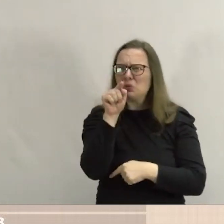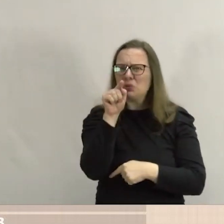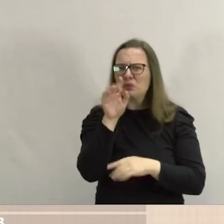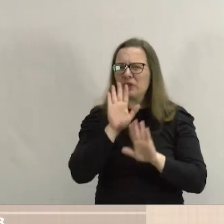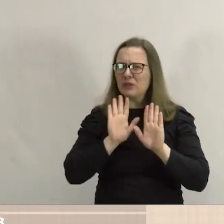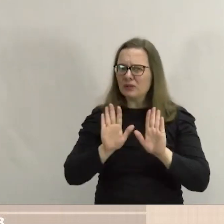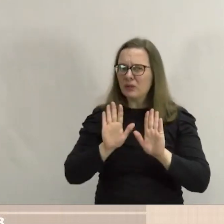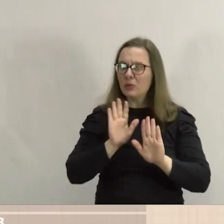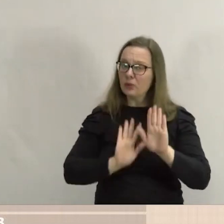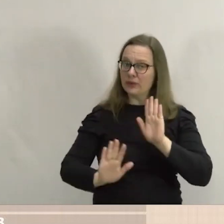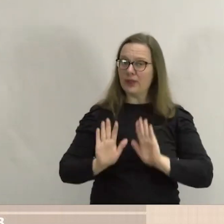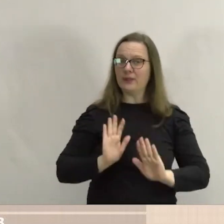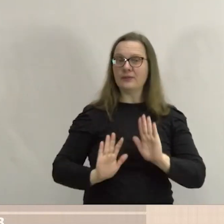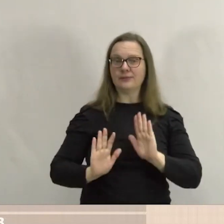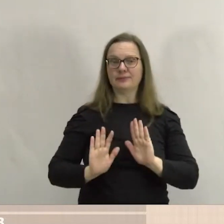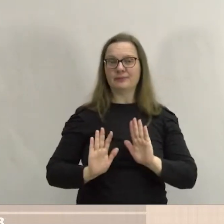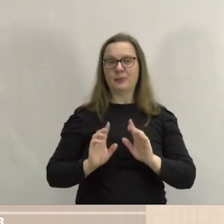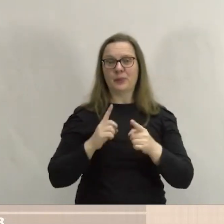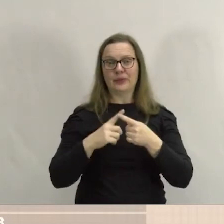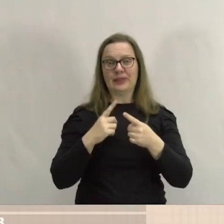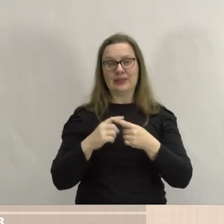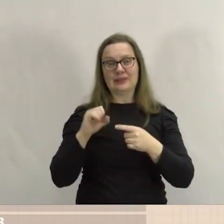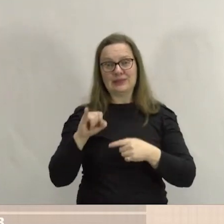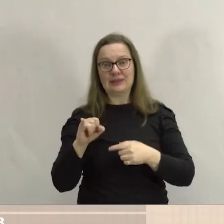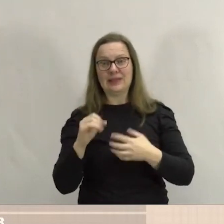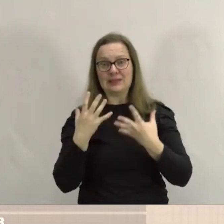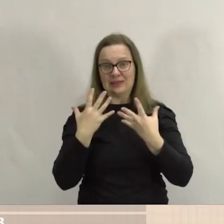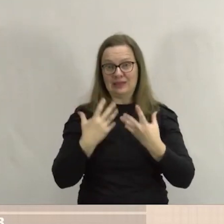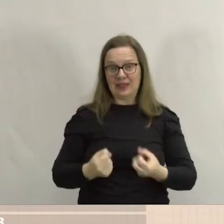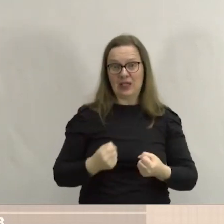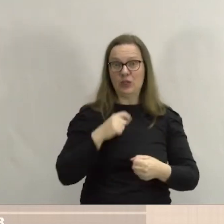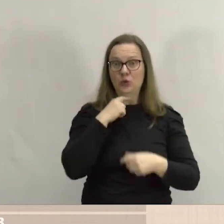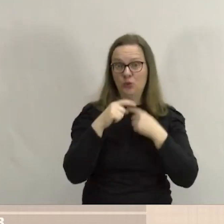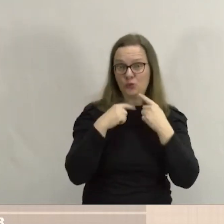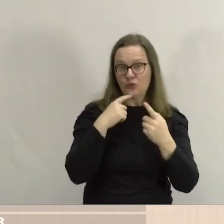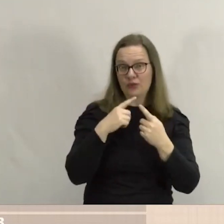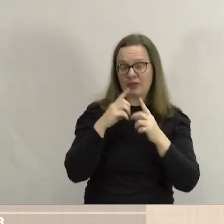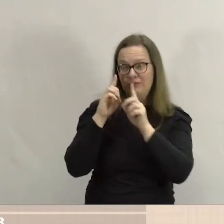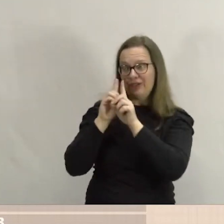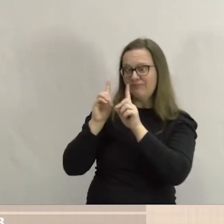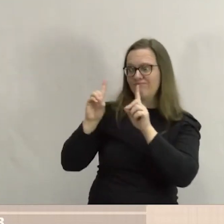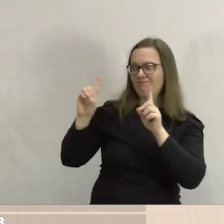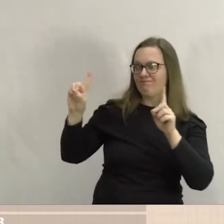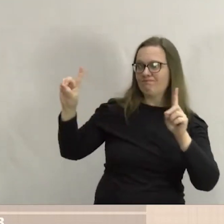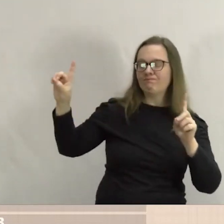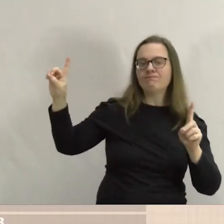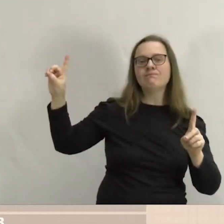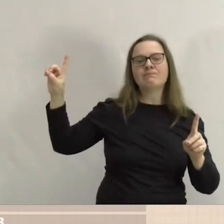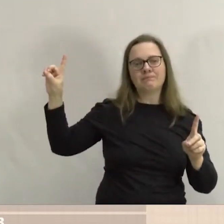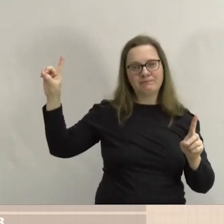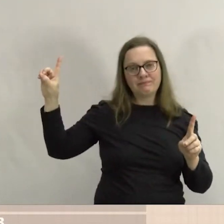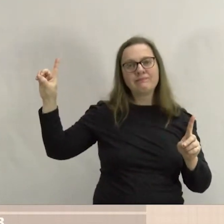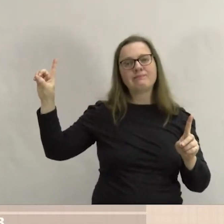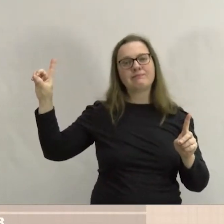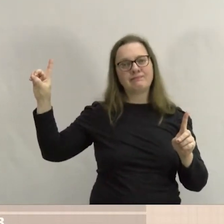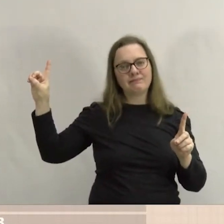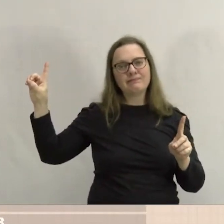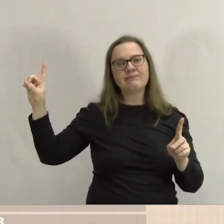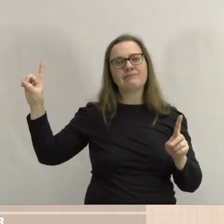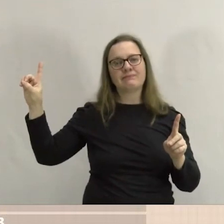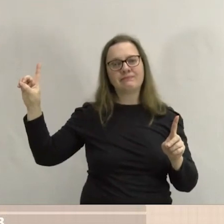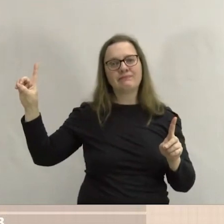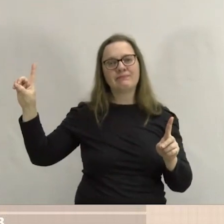homem foi desconectado da própria verdade de Deus, da realidade desse universo, quando foi